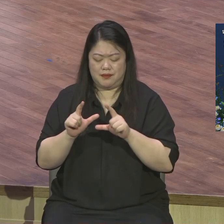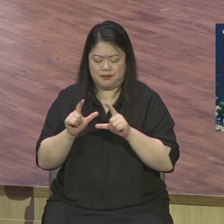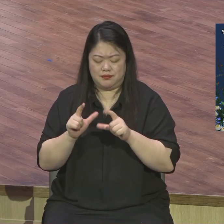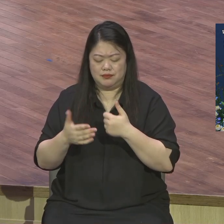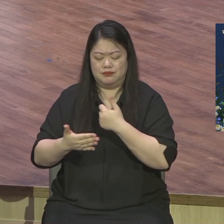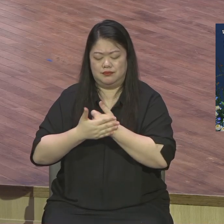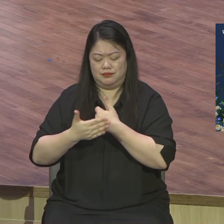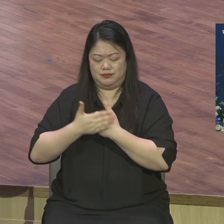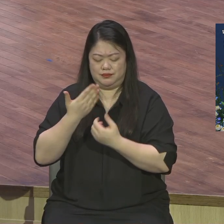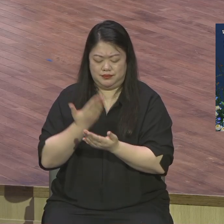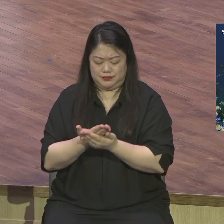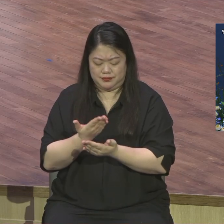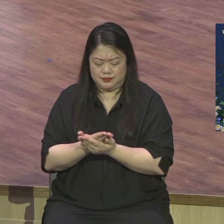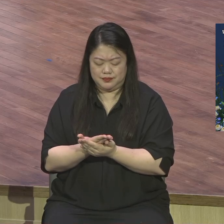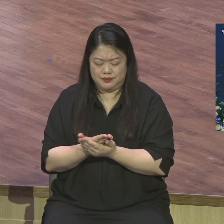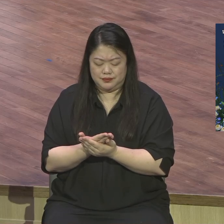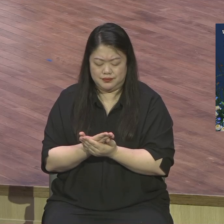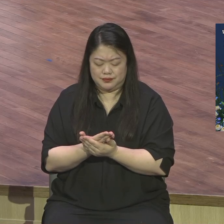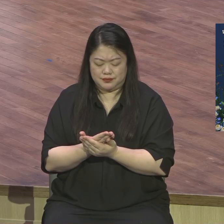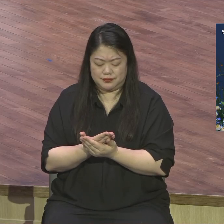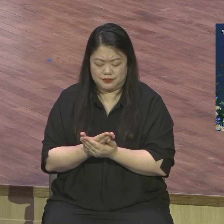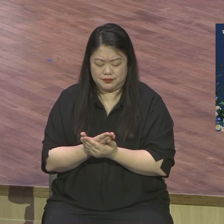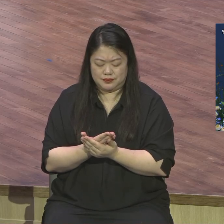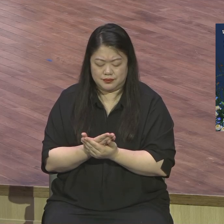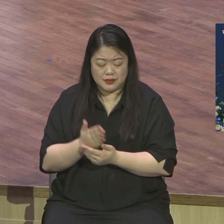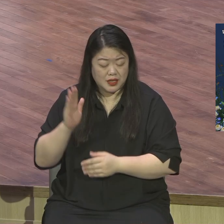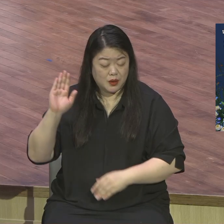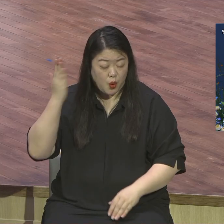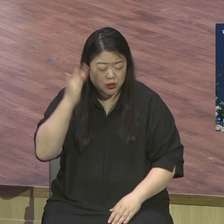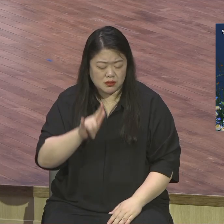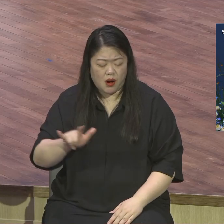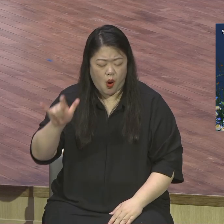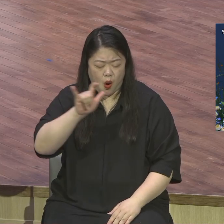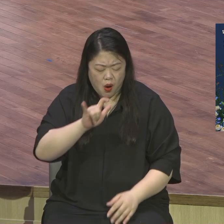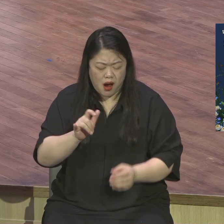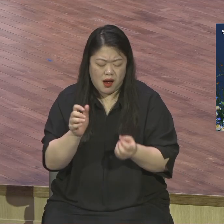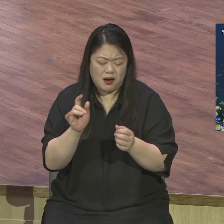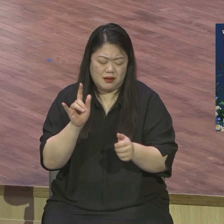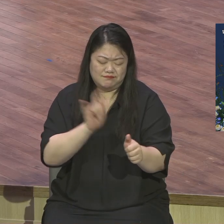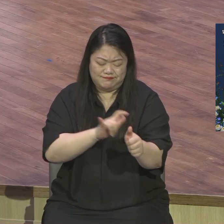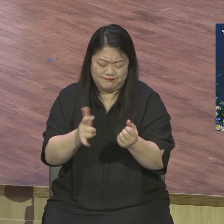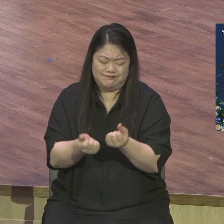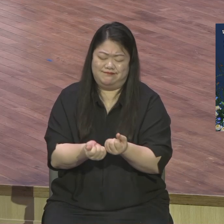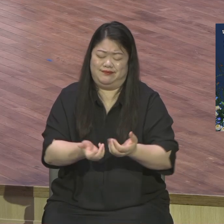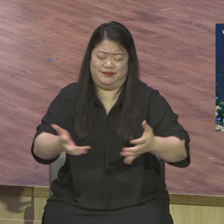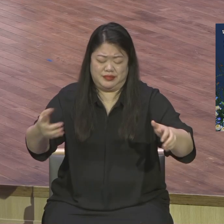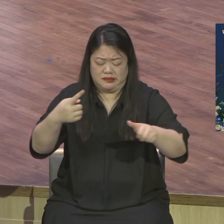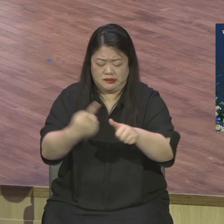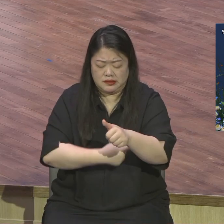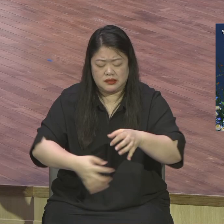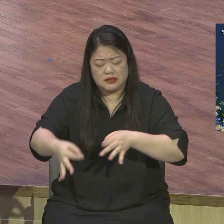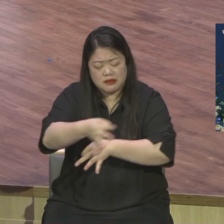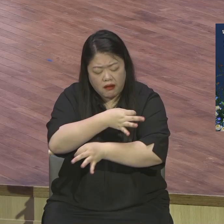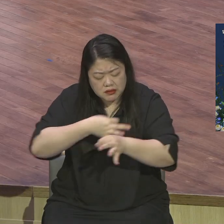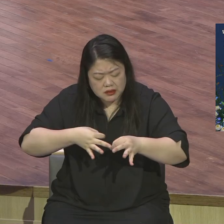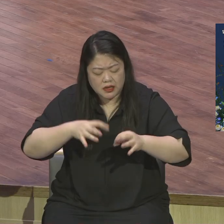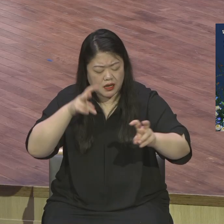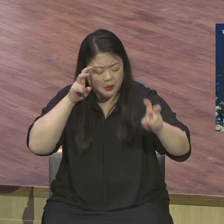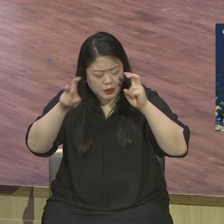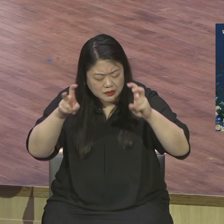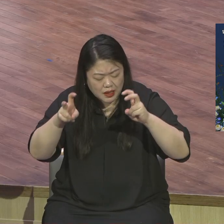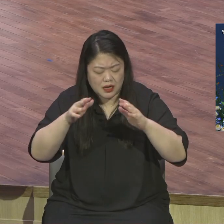무장시켜 조합사사 코로나19에 나야 경제적으로 얼음을 당하고 여러가지 사업적으로 직장에서